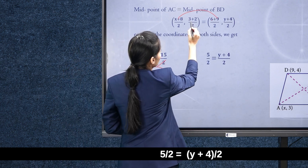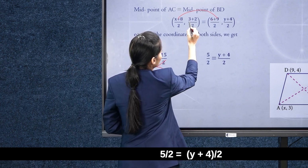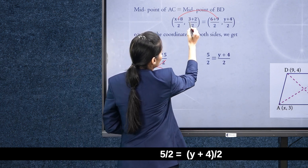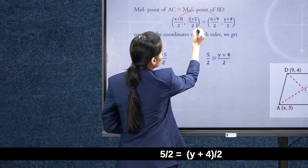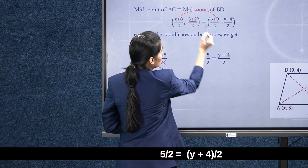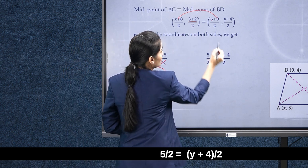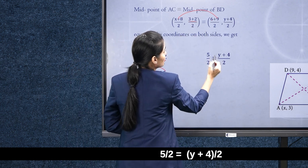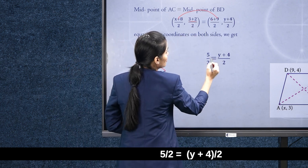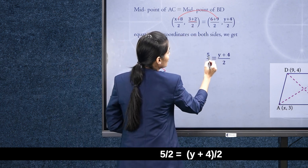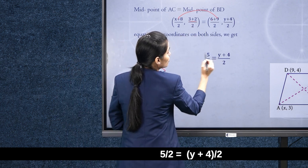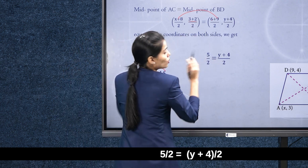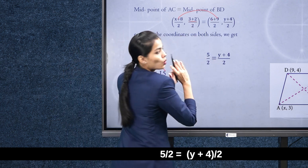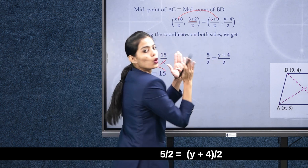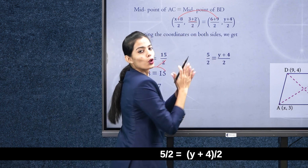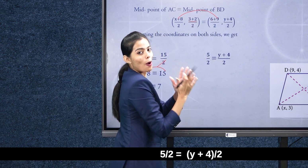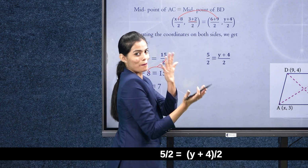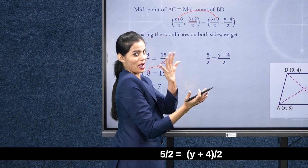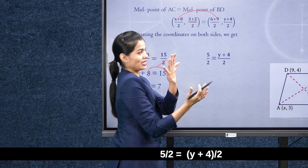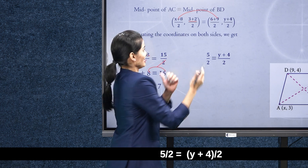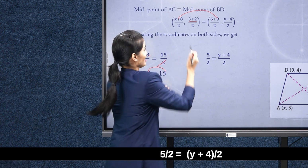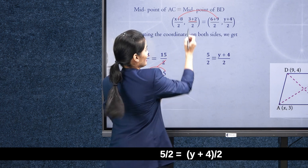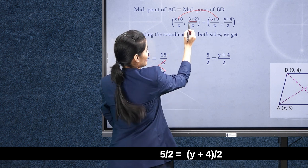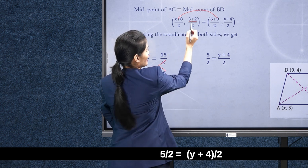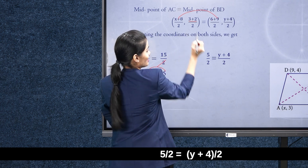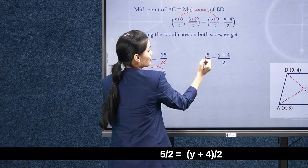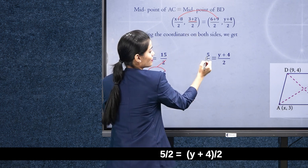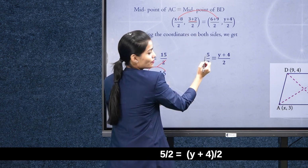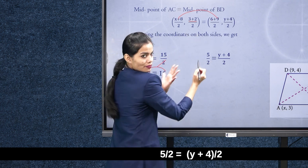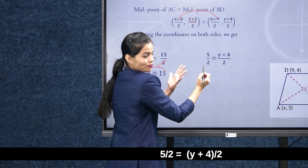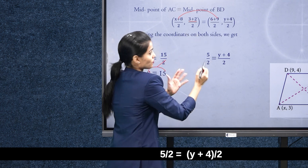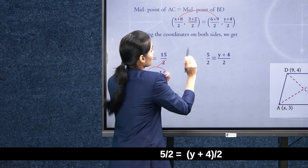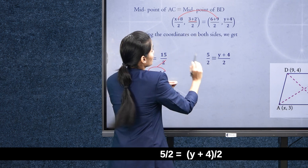5 by 2 is equal to y plus 4 by 2.